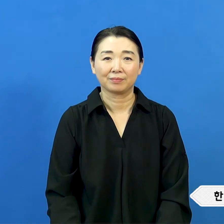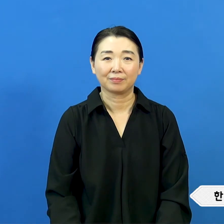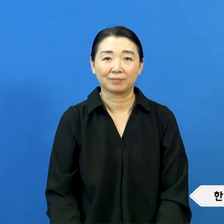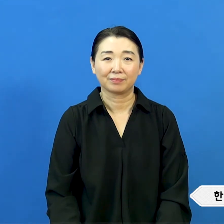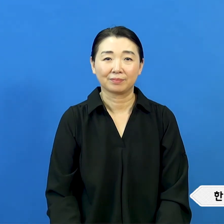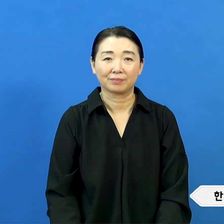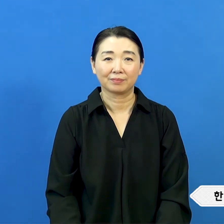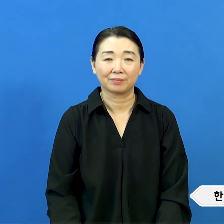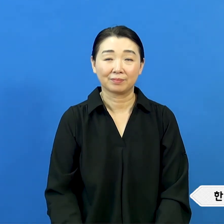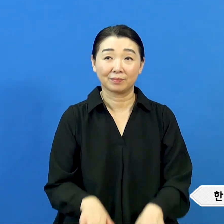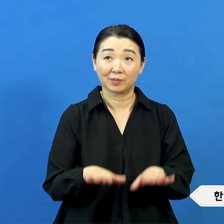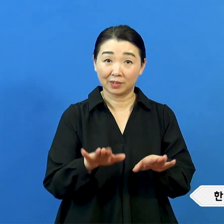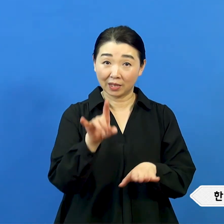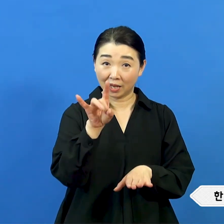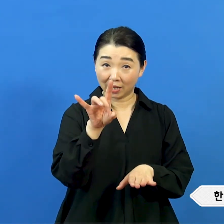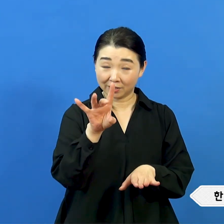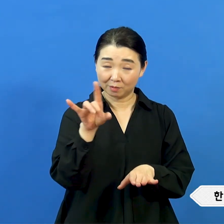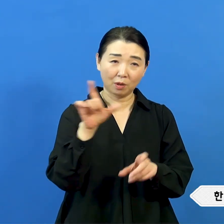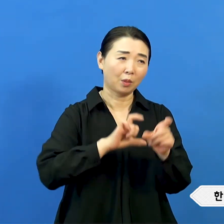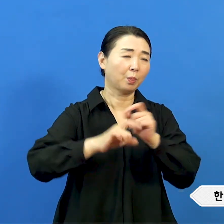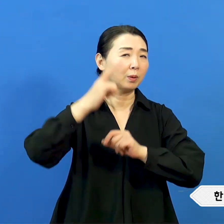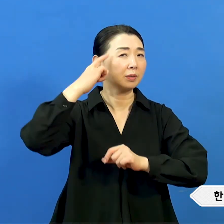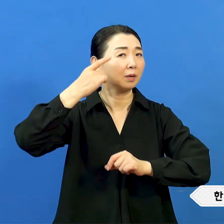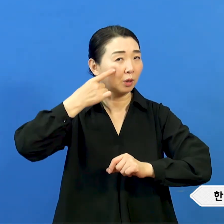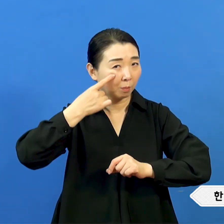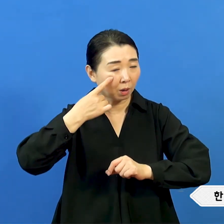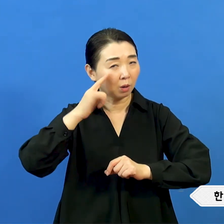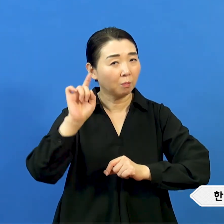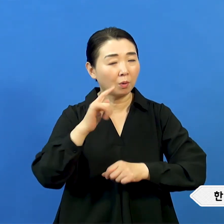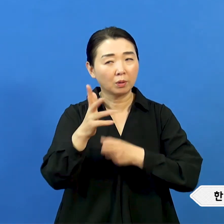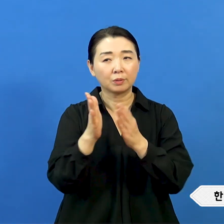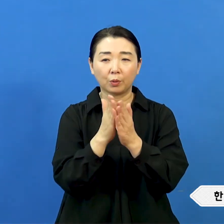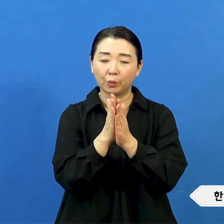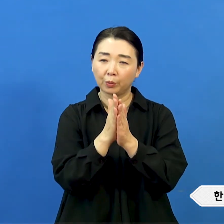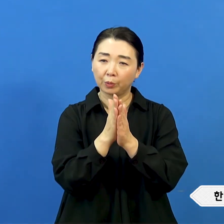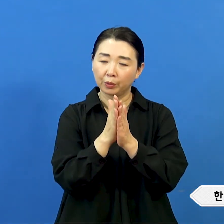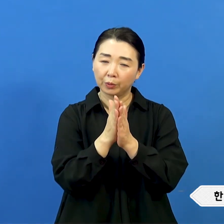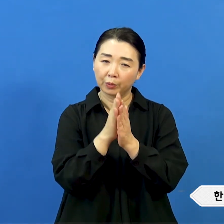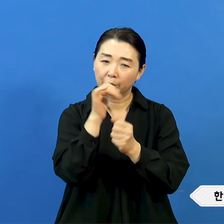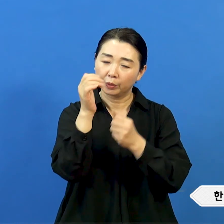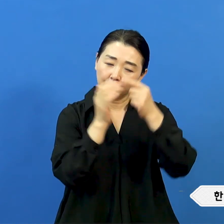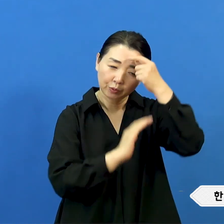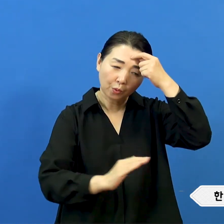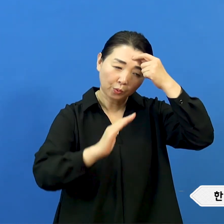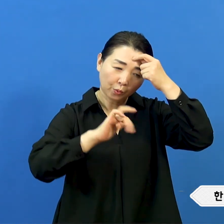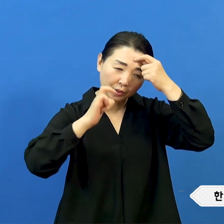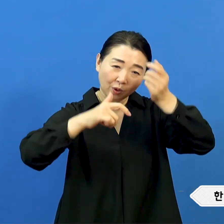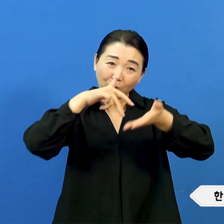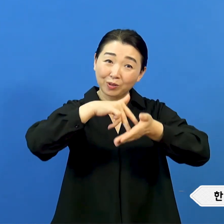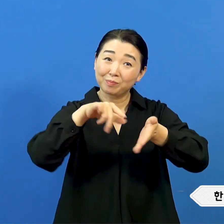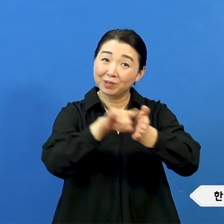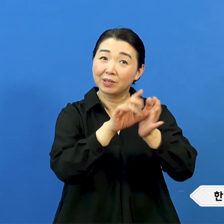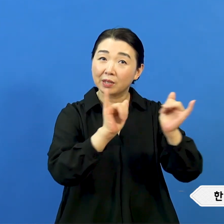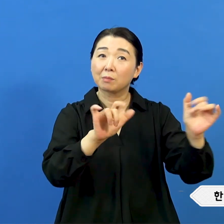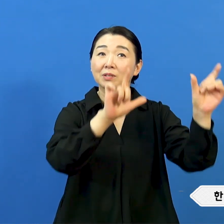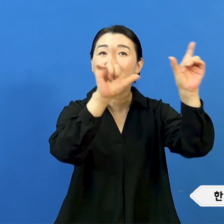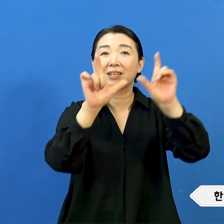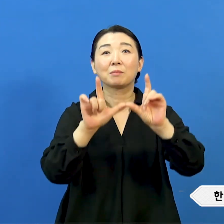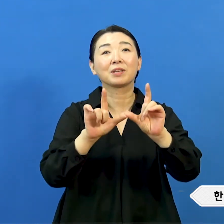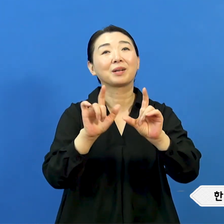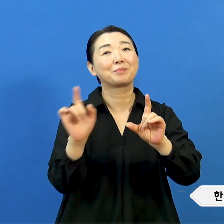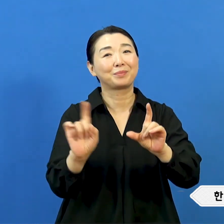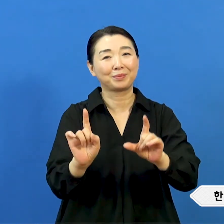자, 그러면 이제 한 가지만 더 생각하면 됩니다. 성도의 견인을 믿는 사람은 어떤 삶을 살아야